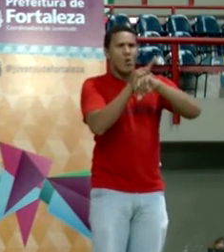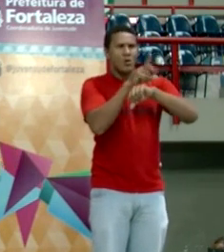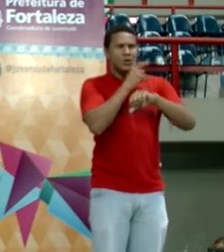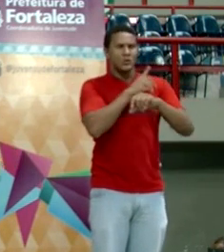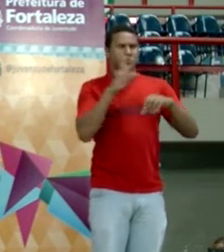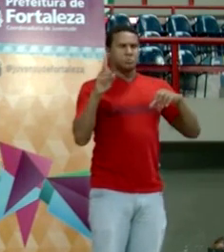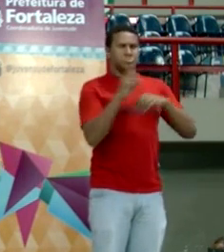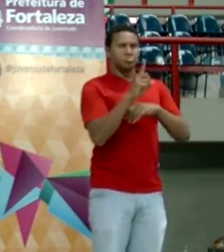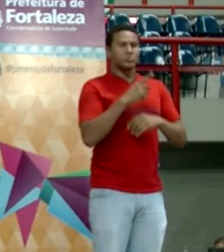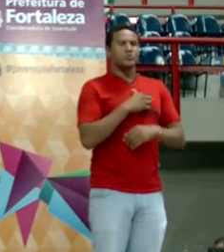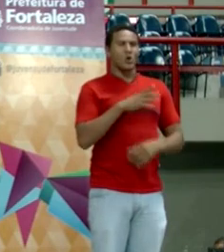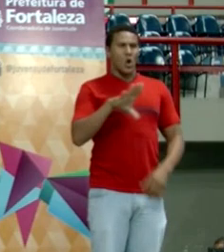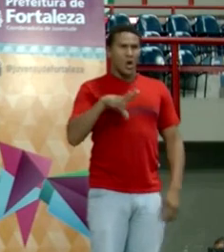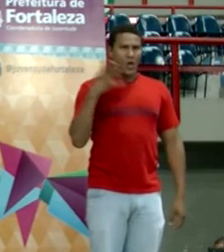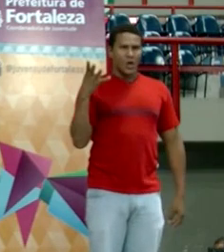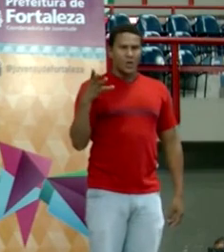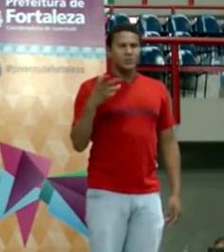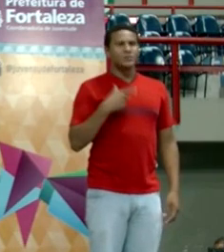aí.